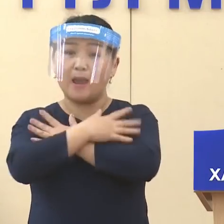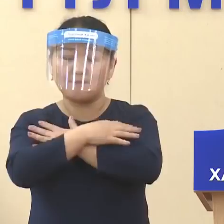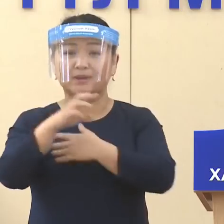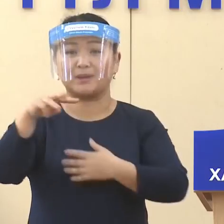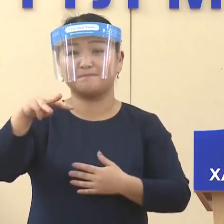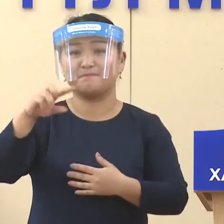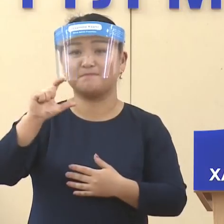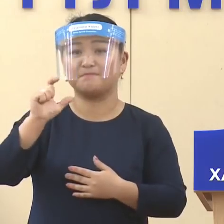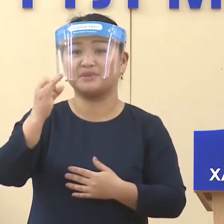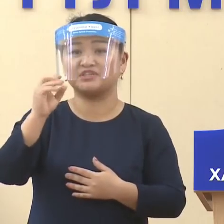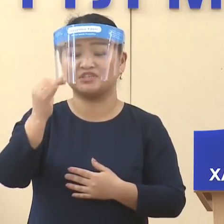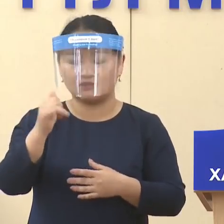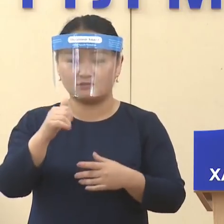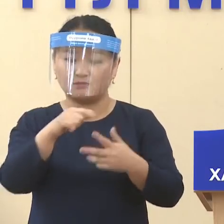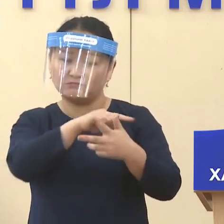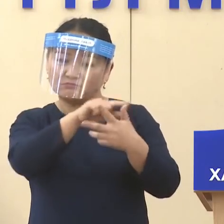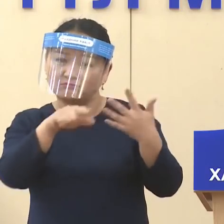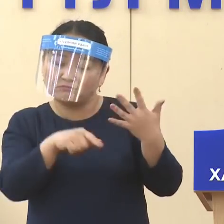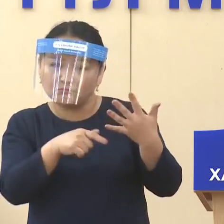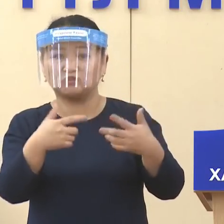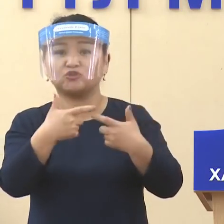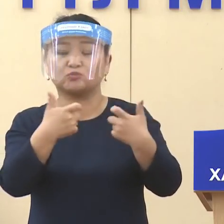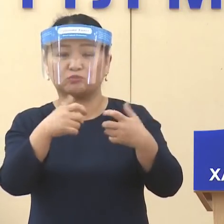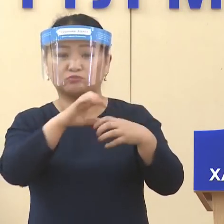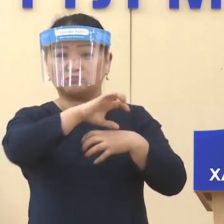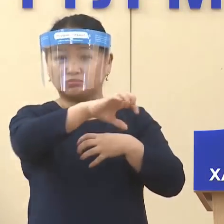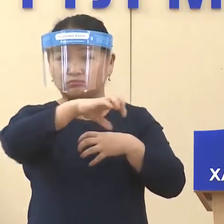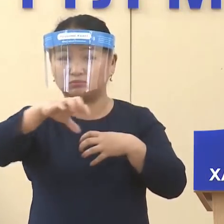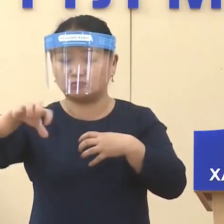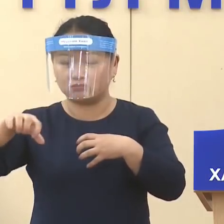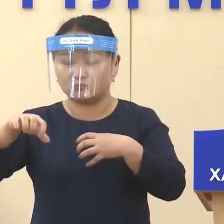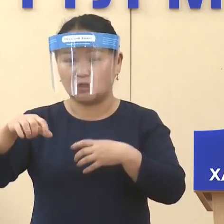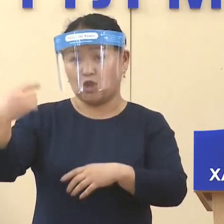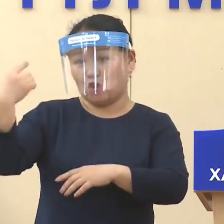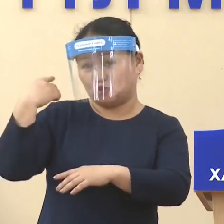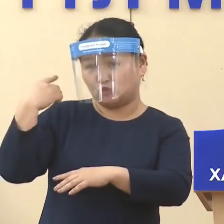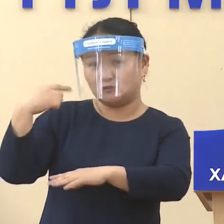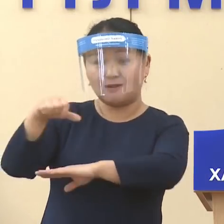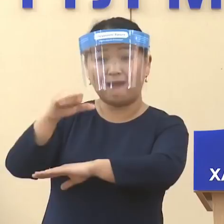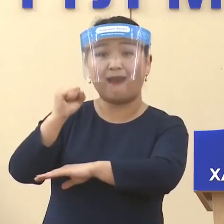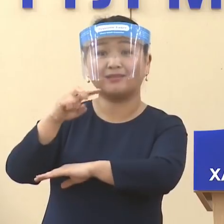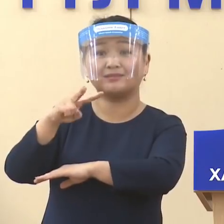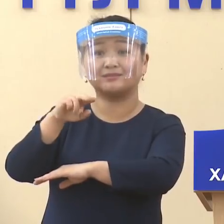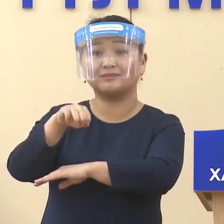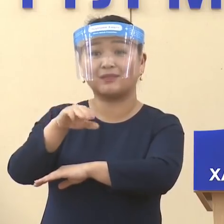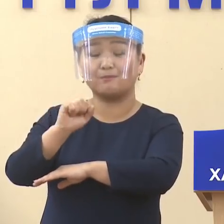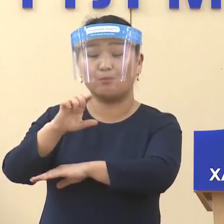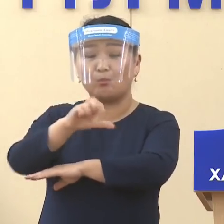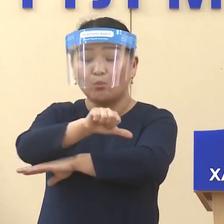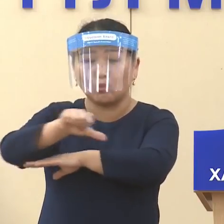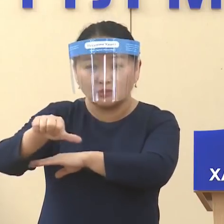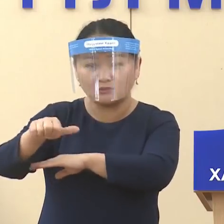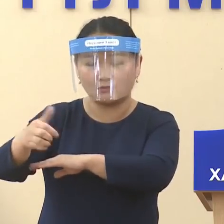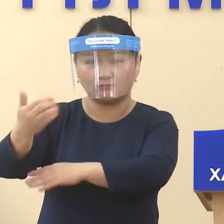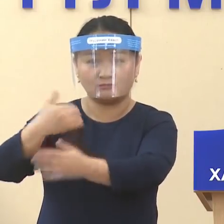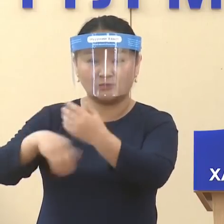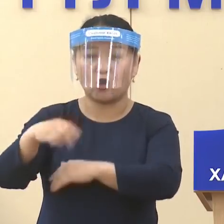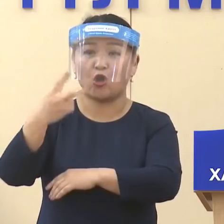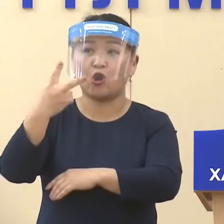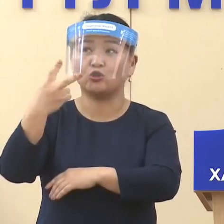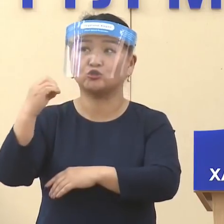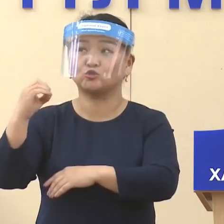буудлуудад байрлуулсан байгаа. За мөн өчигдөр Алтан булгийн бомтоор Оросын холбооны улсаас 200 гаруй аюутан ирсэн байгаа. За